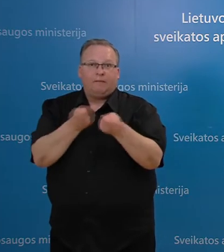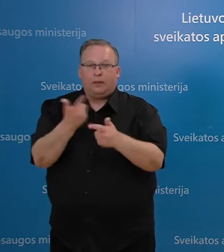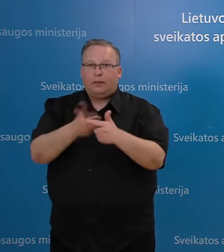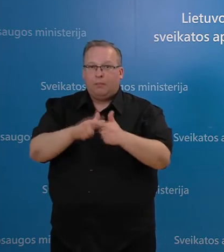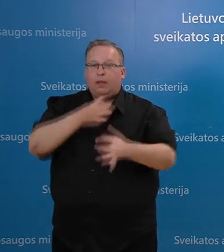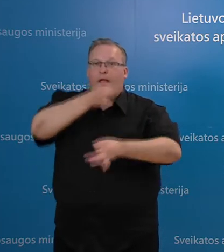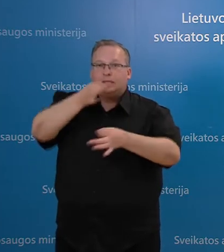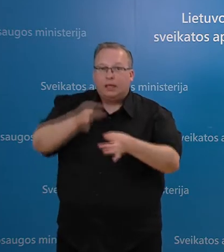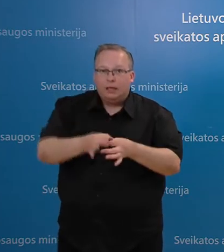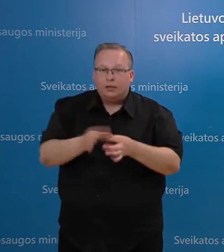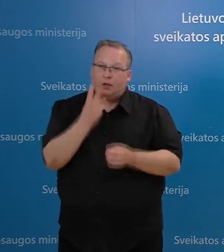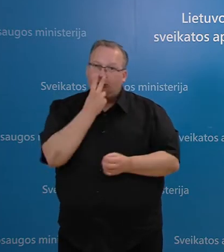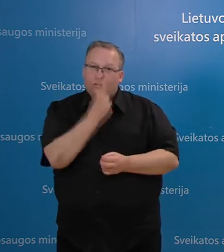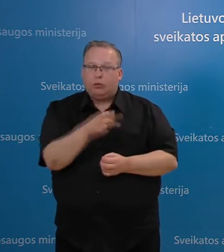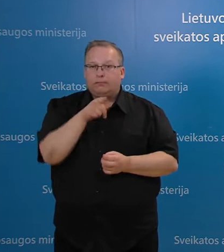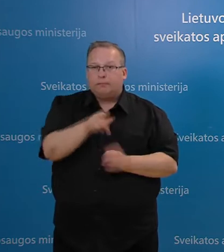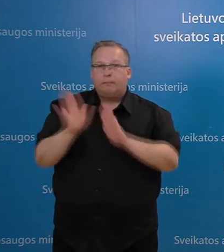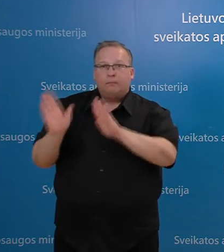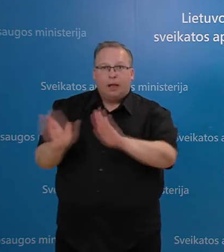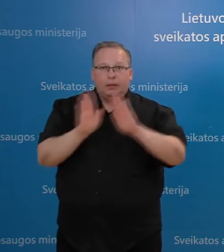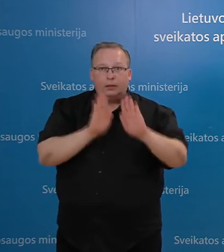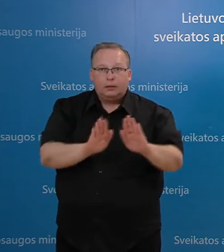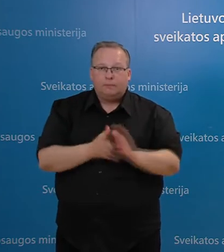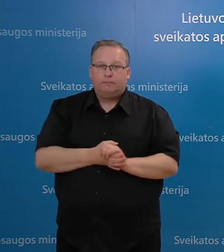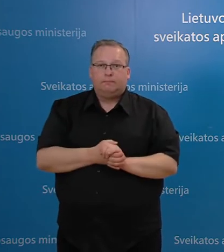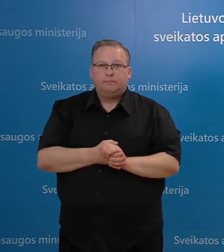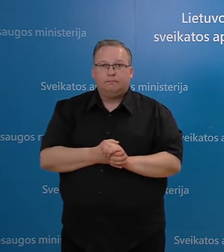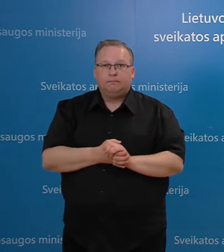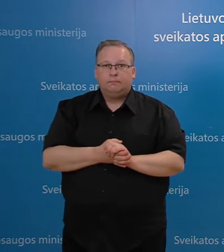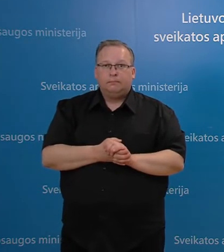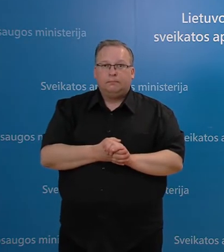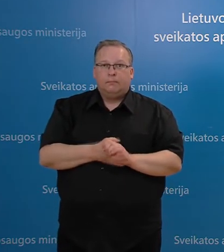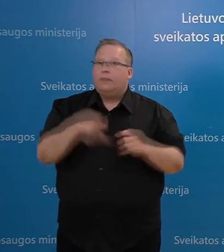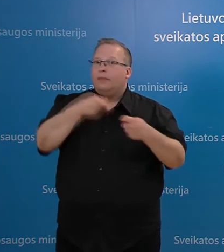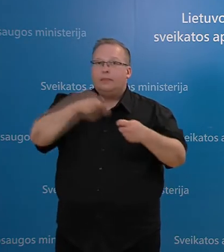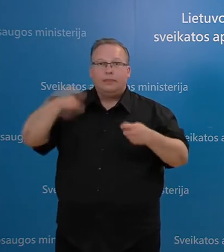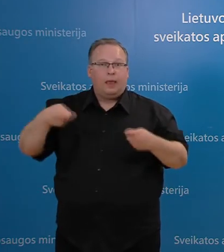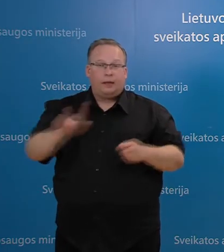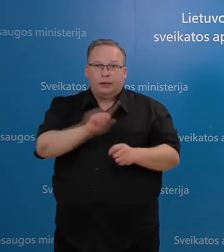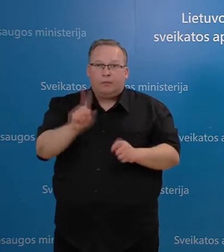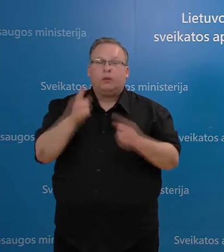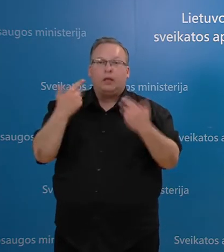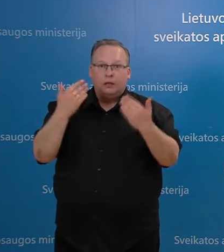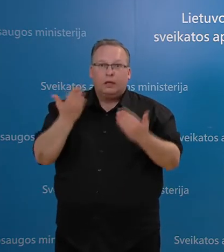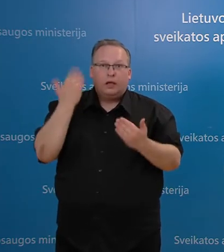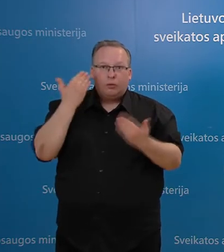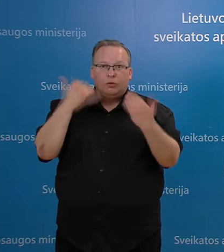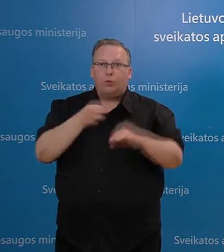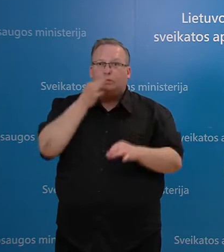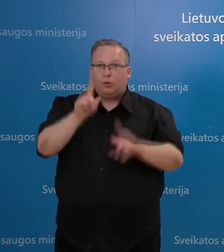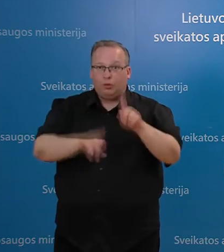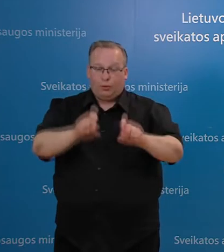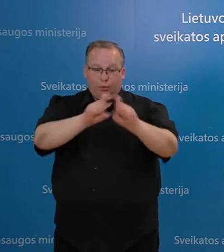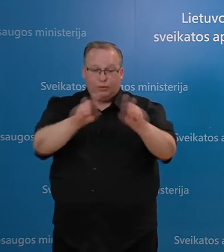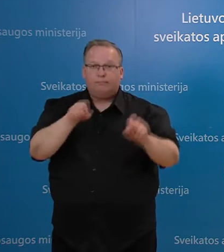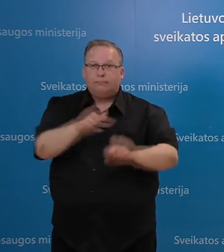atsakingai vertinti šią situaciją ir nedelsti, nes, kaip jau buvo ir minėta, jeigu įstaigos